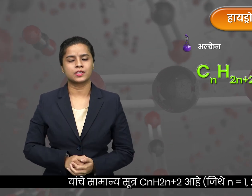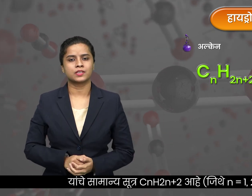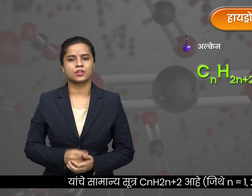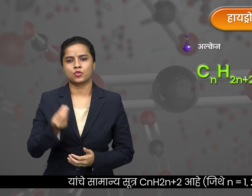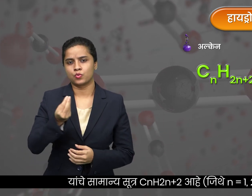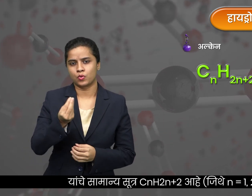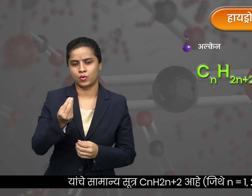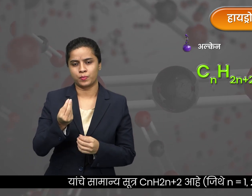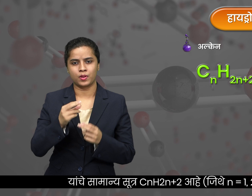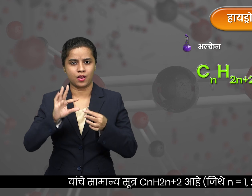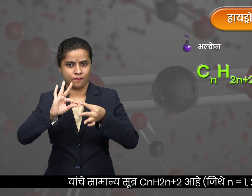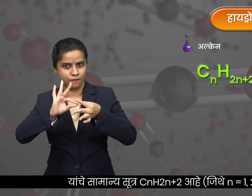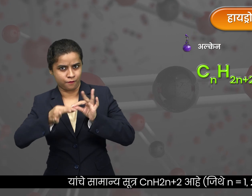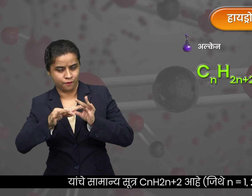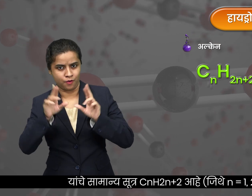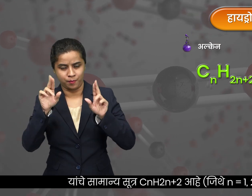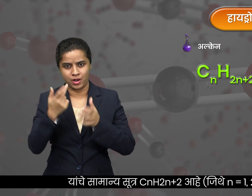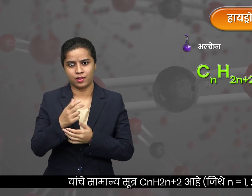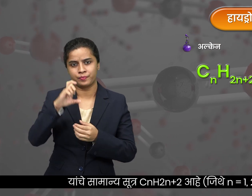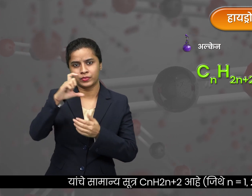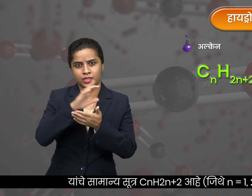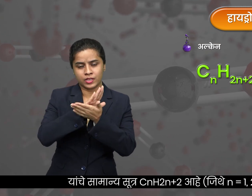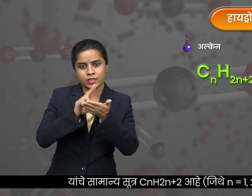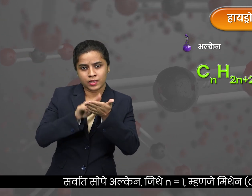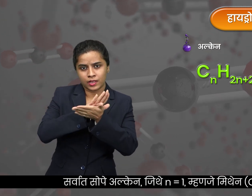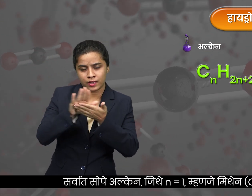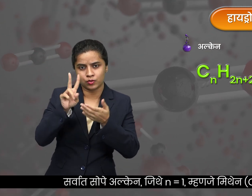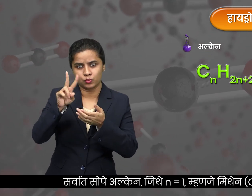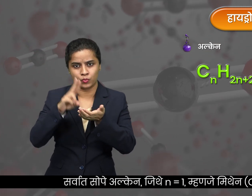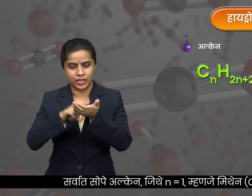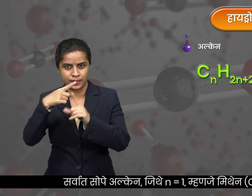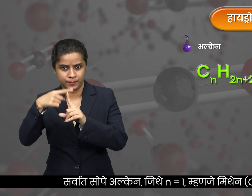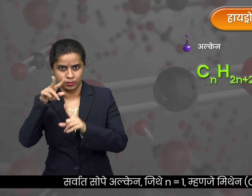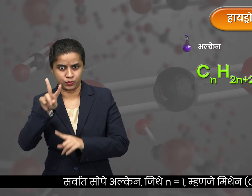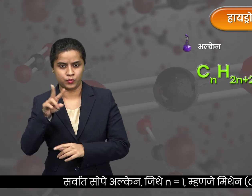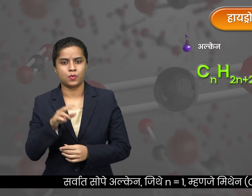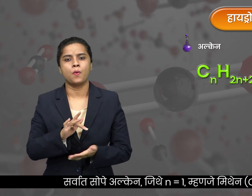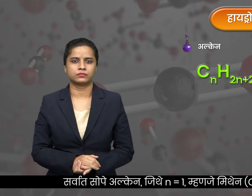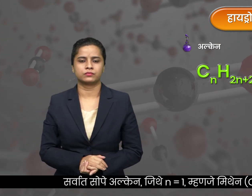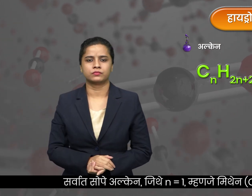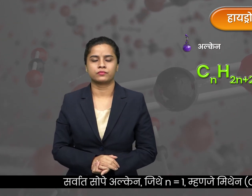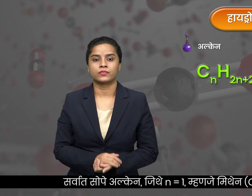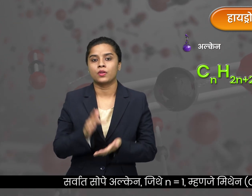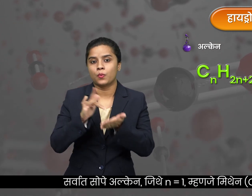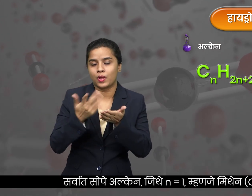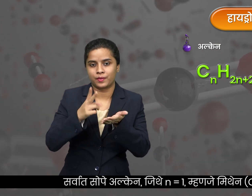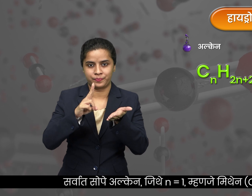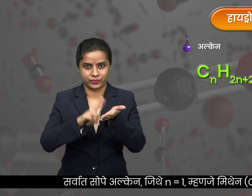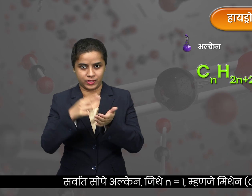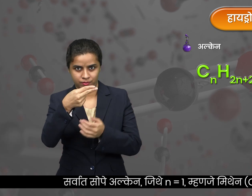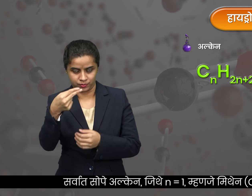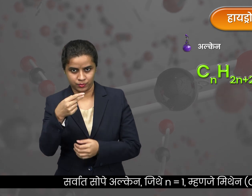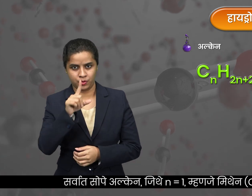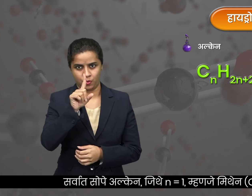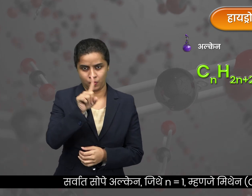CnH2n+2 आहे, जिथे n = 1, 2, 3. सर्वात सोपे अल्केन जिथे n = 1 म्हणजेच